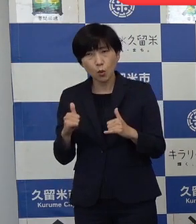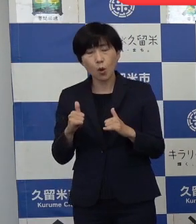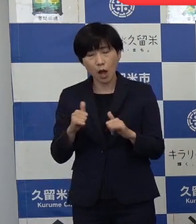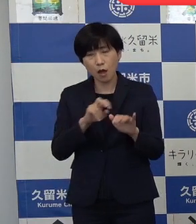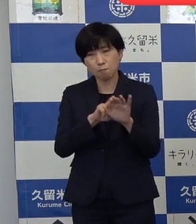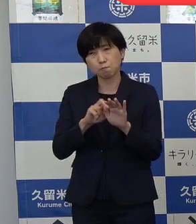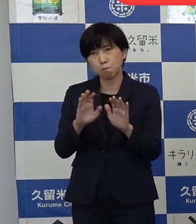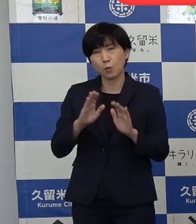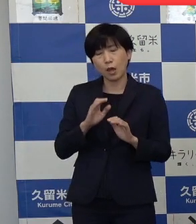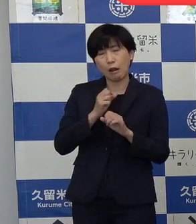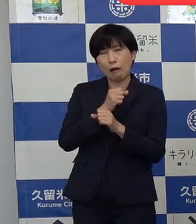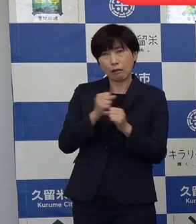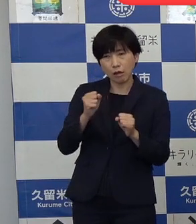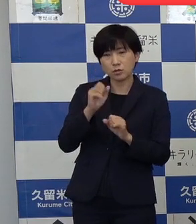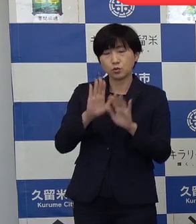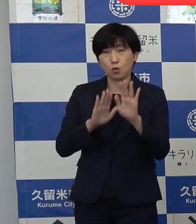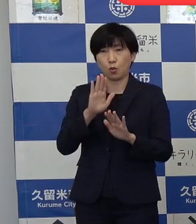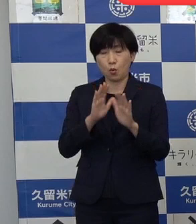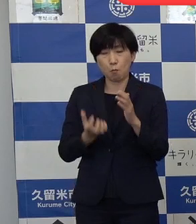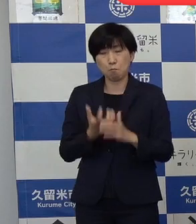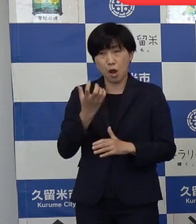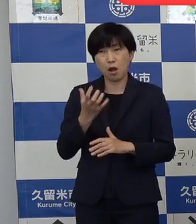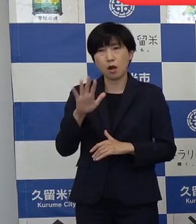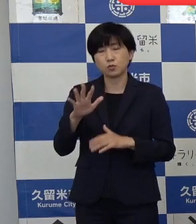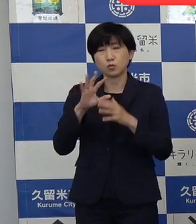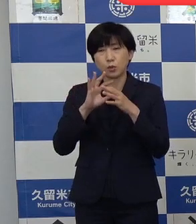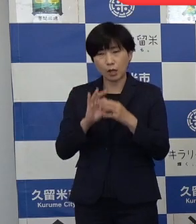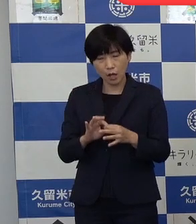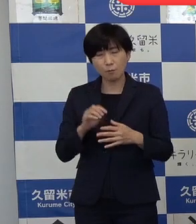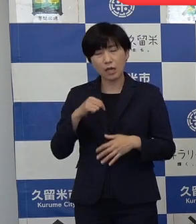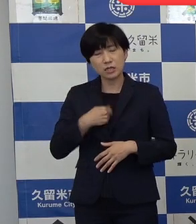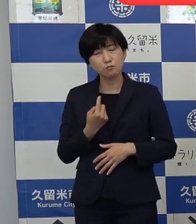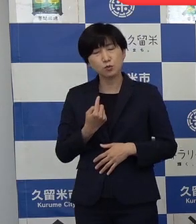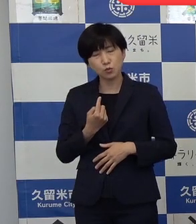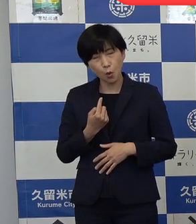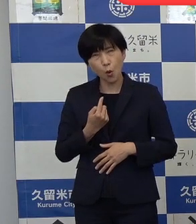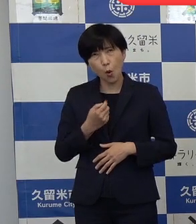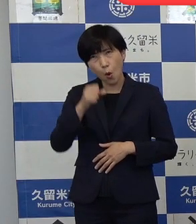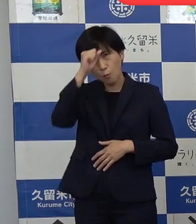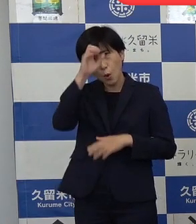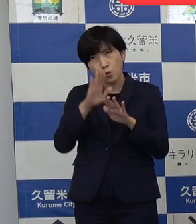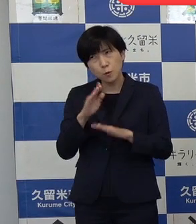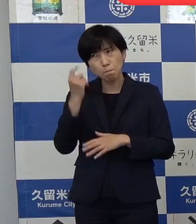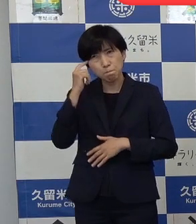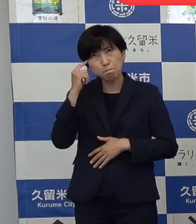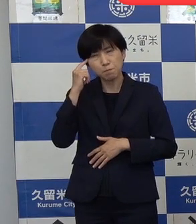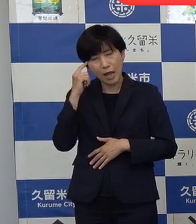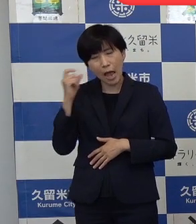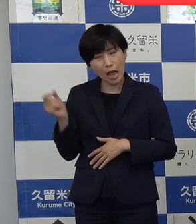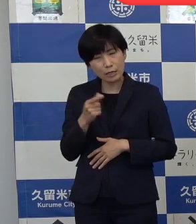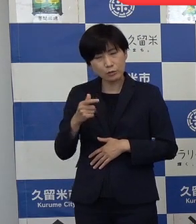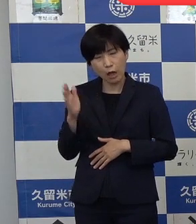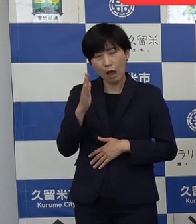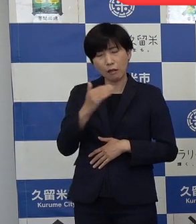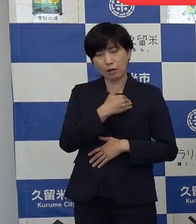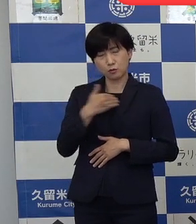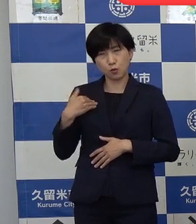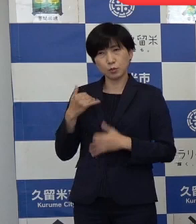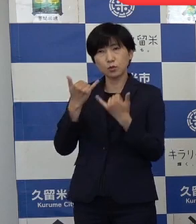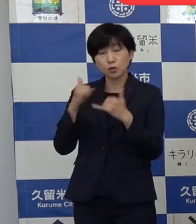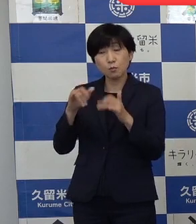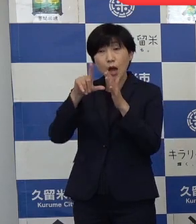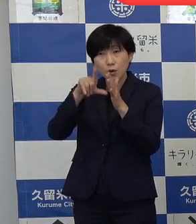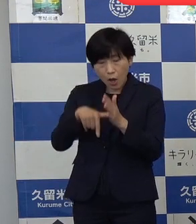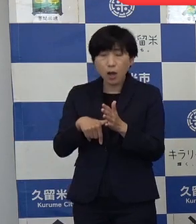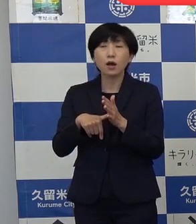けられない状況などがあり、ご自分の症状を踏まえて緊急性が低いと思われる方